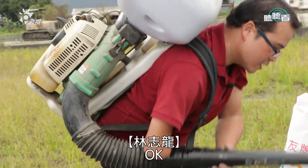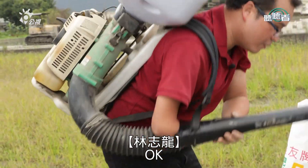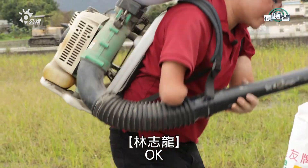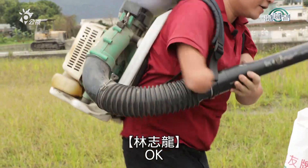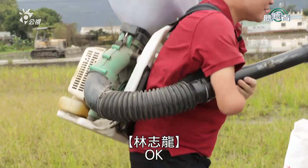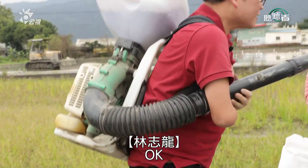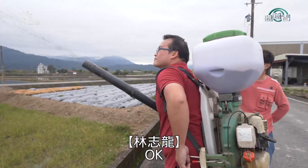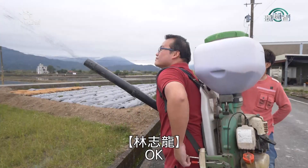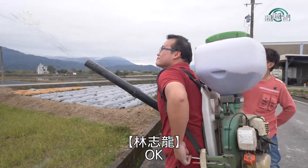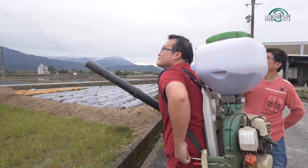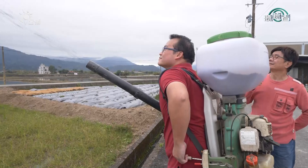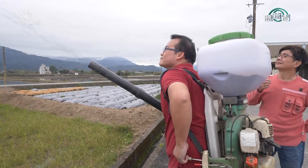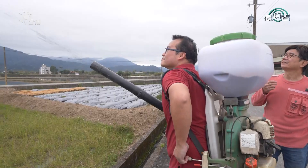了。 OK，